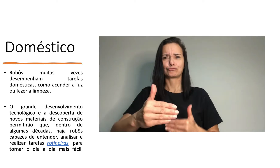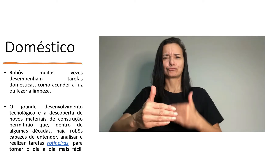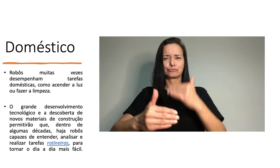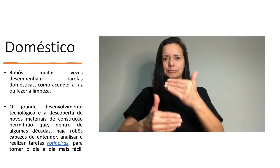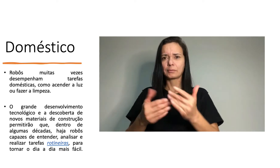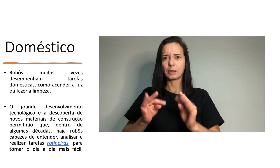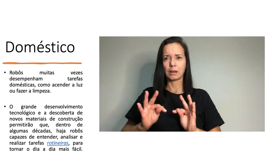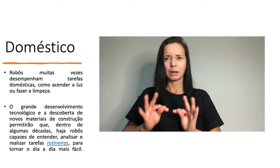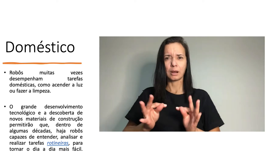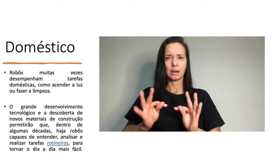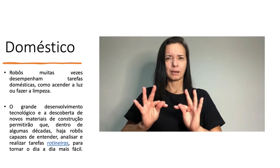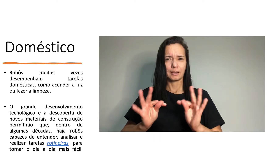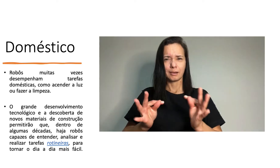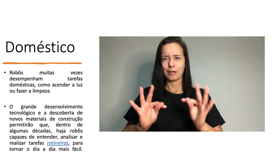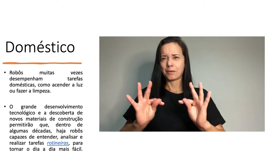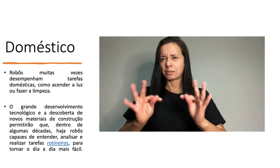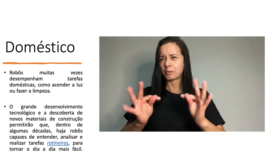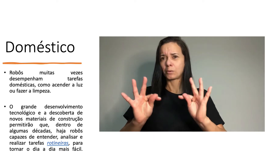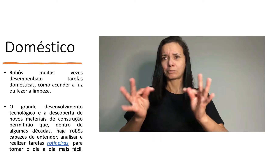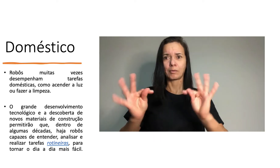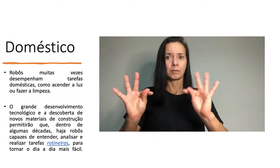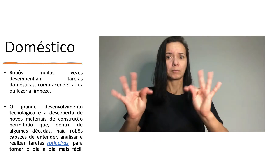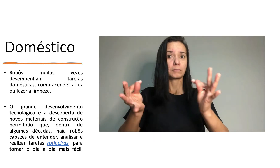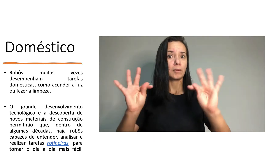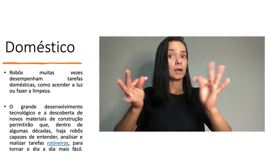E com o desenvolvimento tecnológico